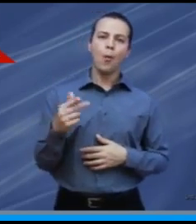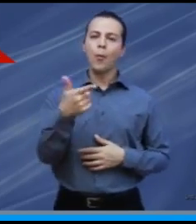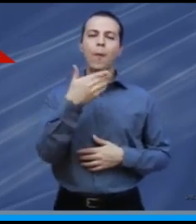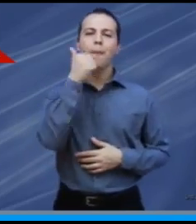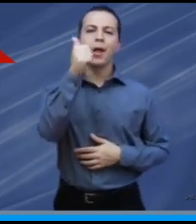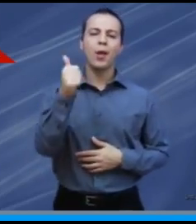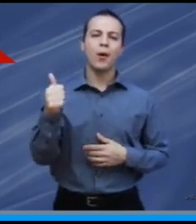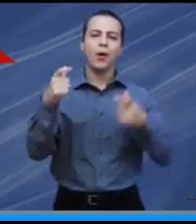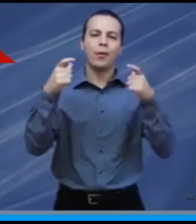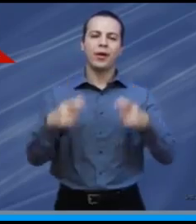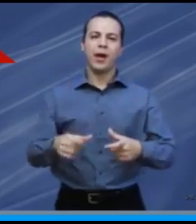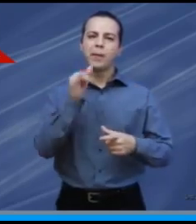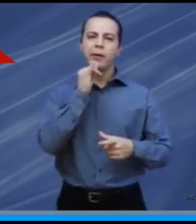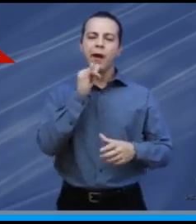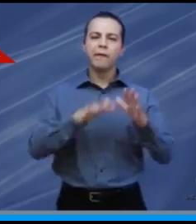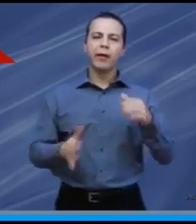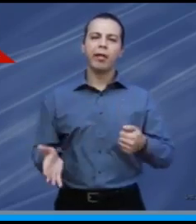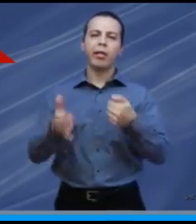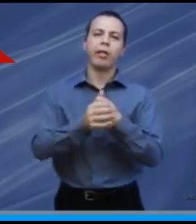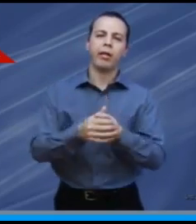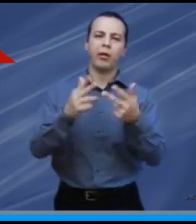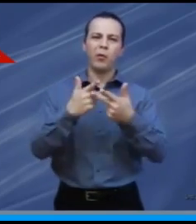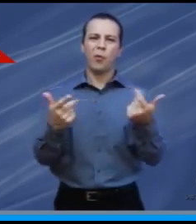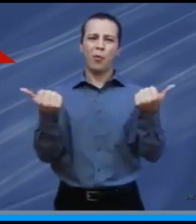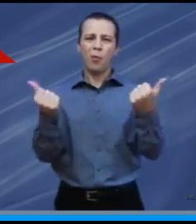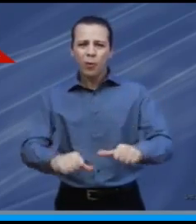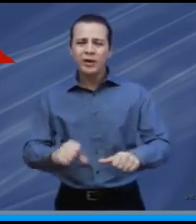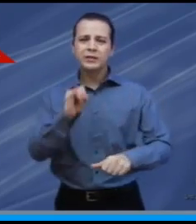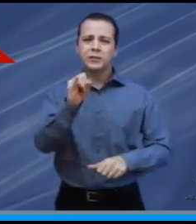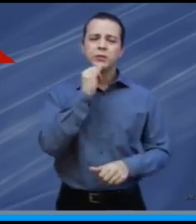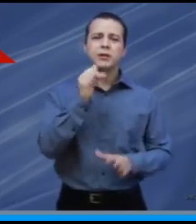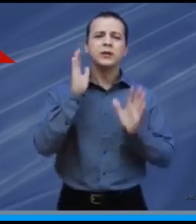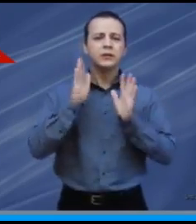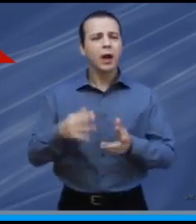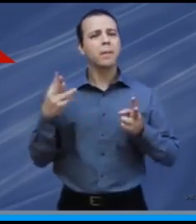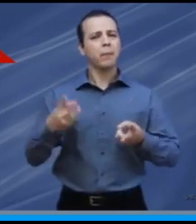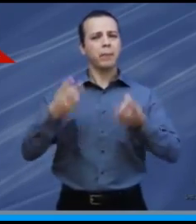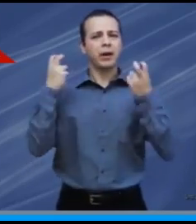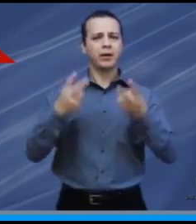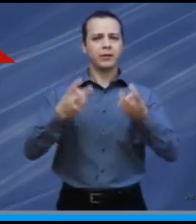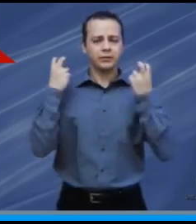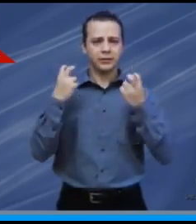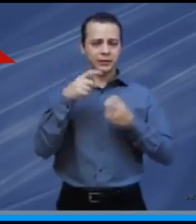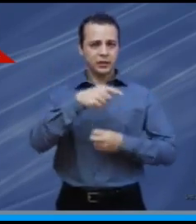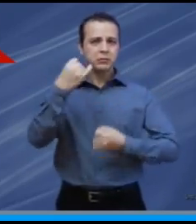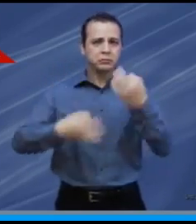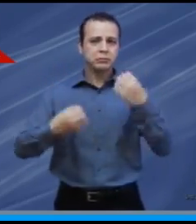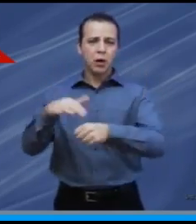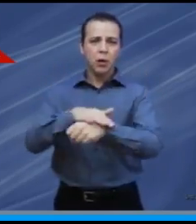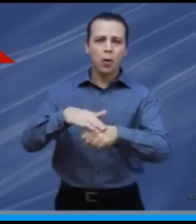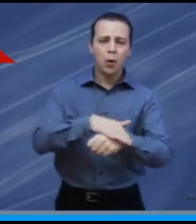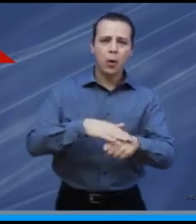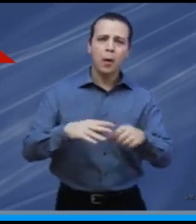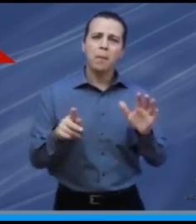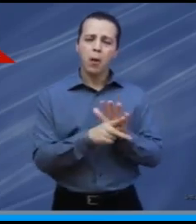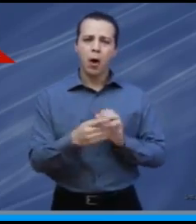os melhores lugares. Em algumas das vezes que eu soube, eu andei falando com muita gente aí no final